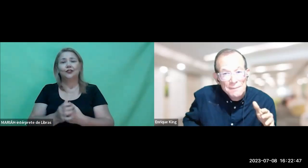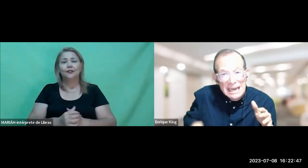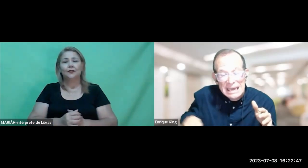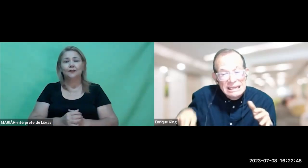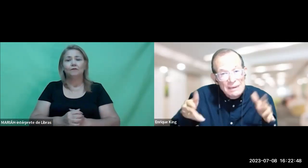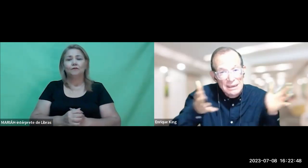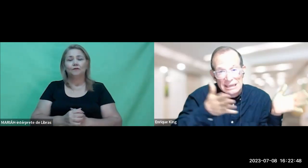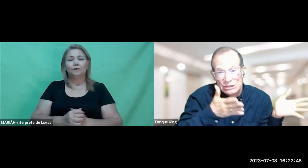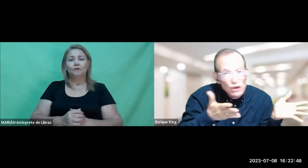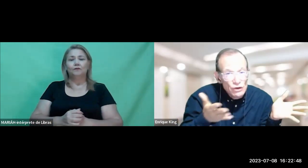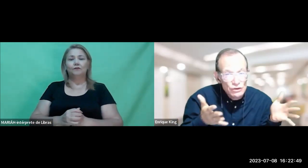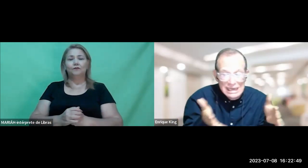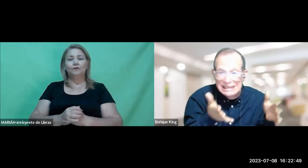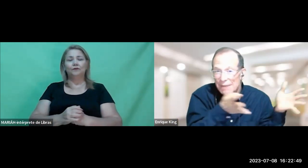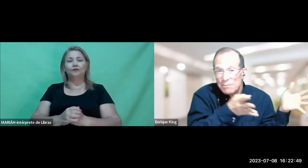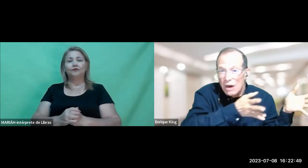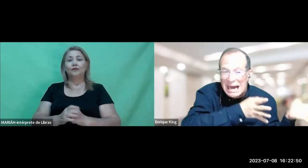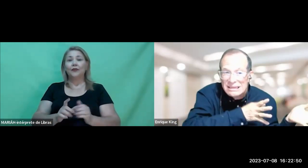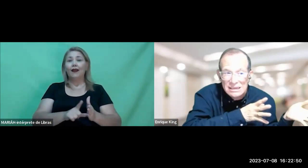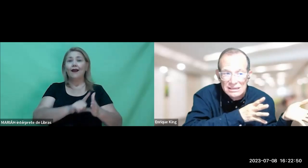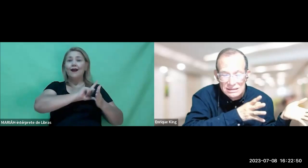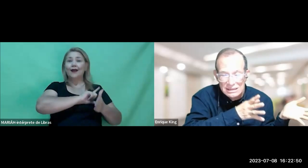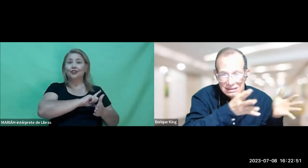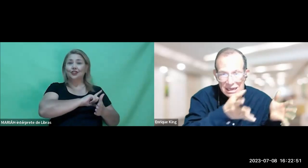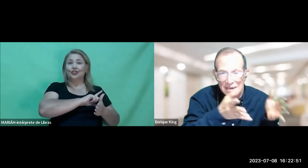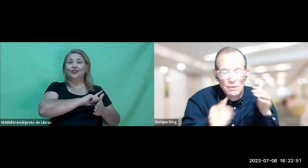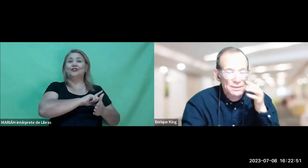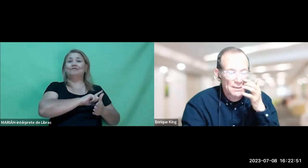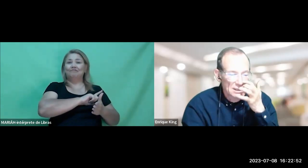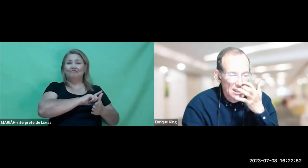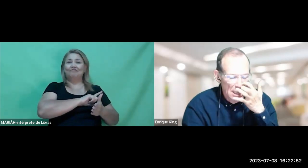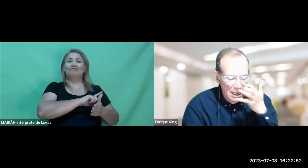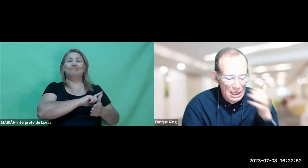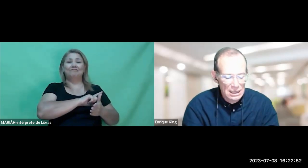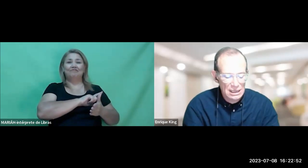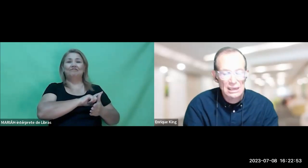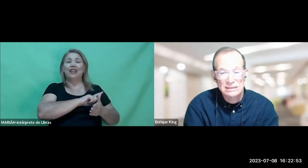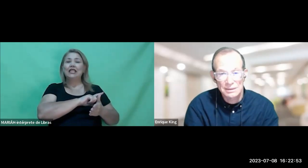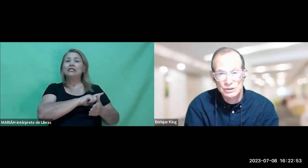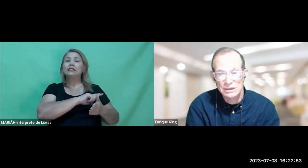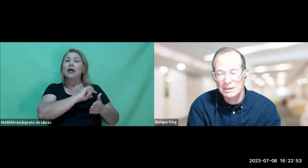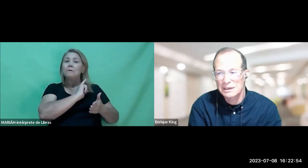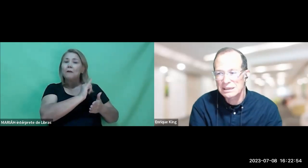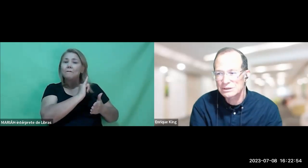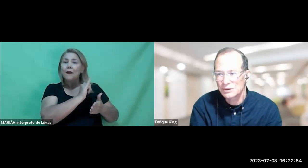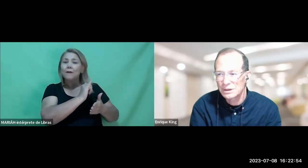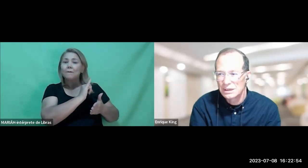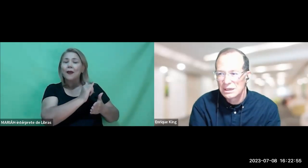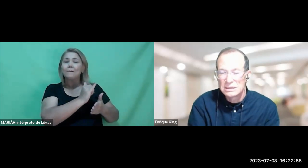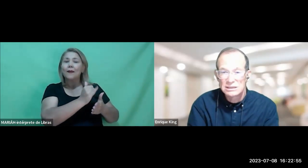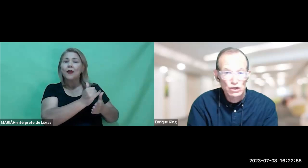como la pre interpretación o sea el tiempo antes de estar propiamente en el servicio de